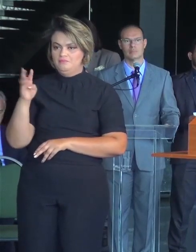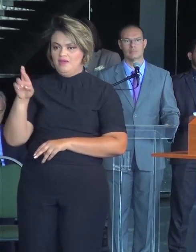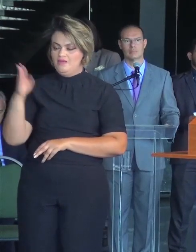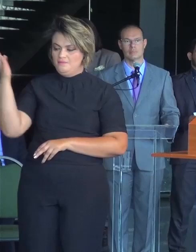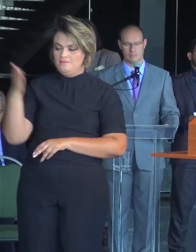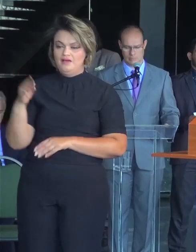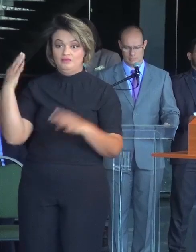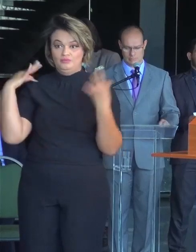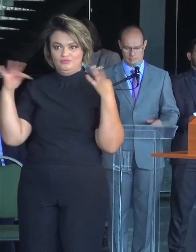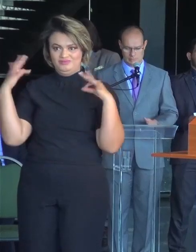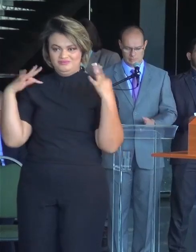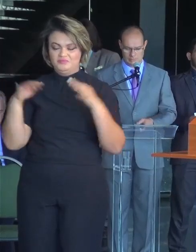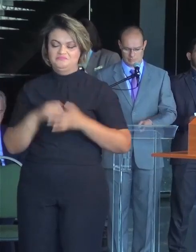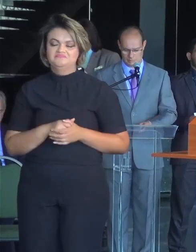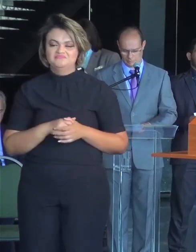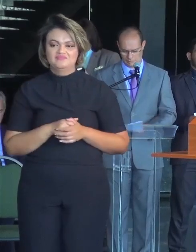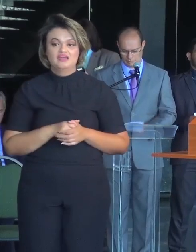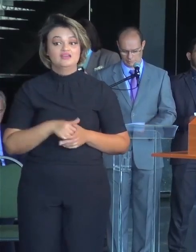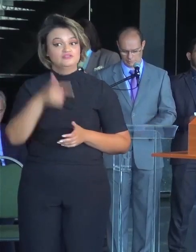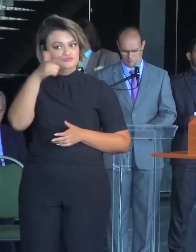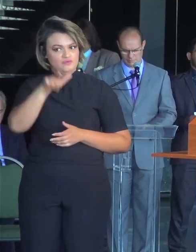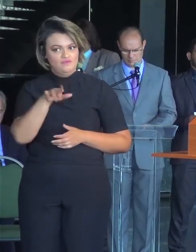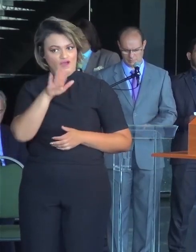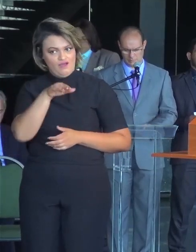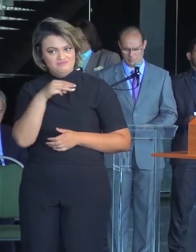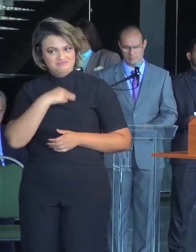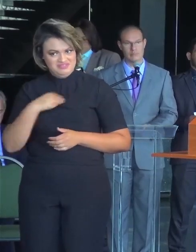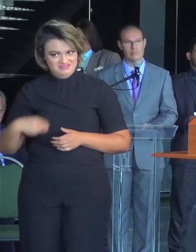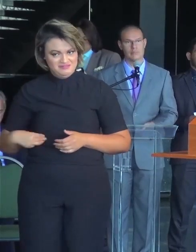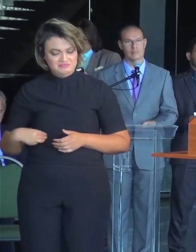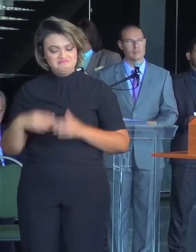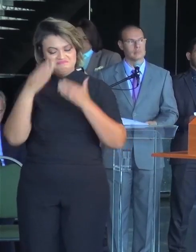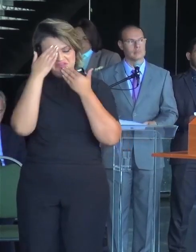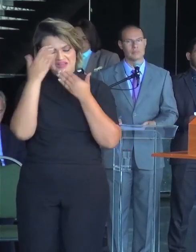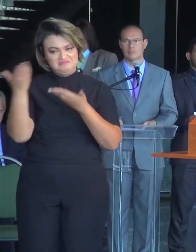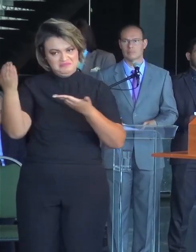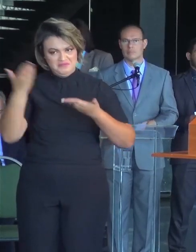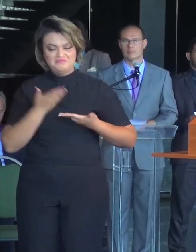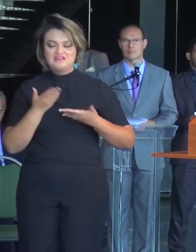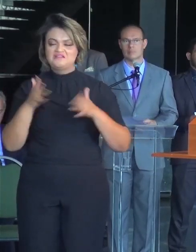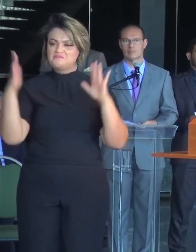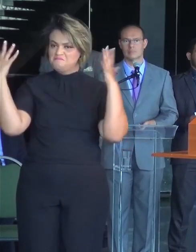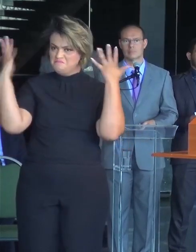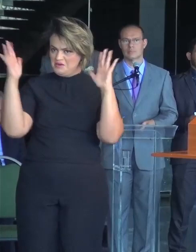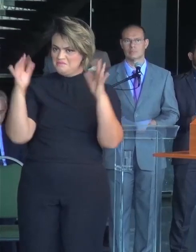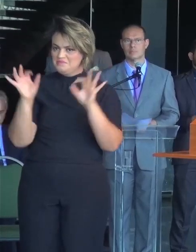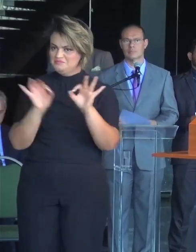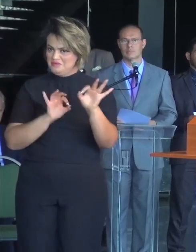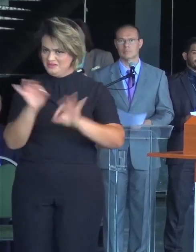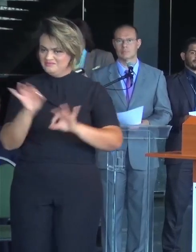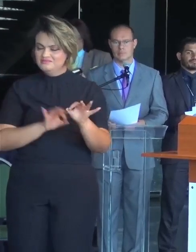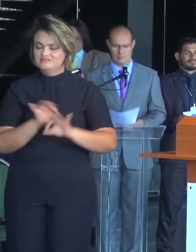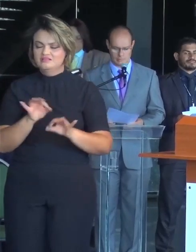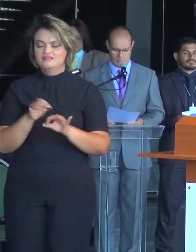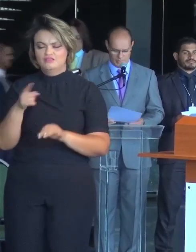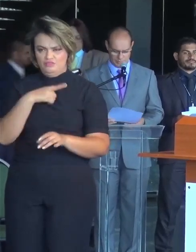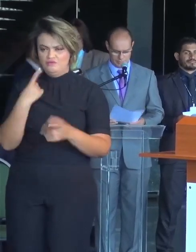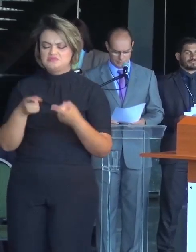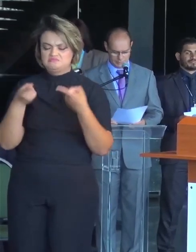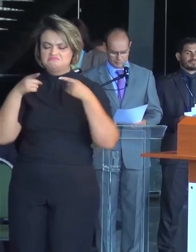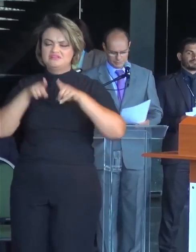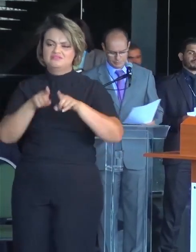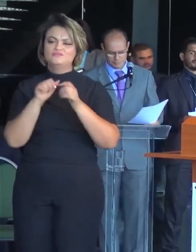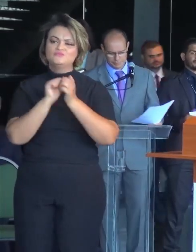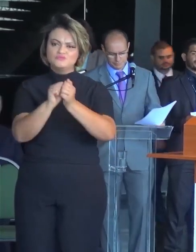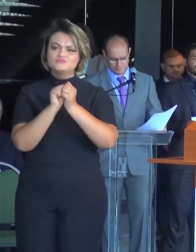www.gov.br/turismo. E mais uma vez, ministro, muito obrigado pelo convite, parabéns pela ação, continue contando com o Ministério